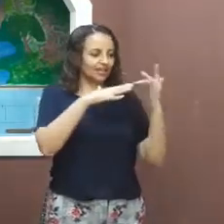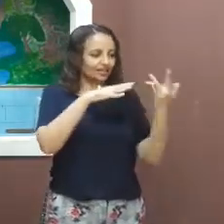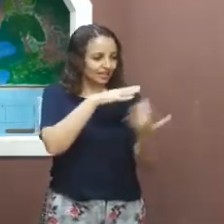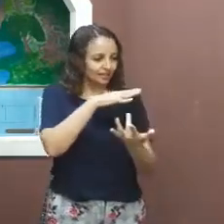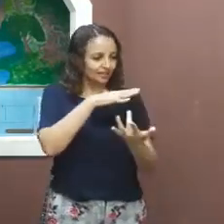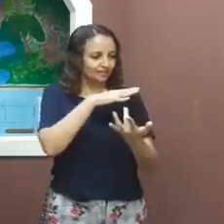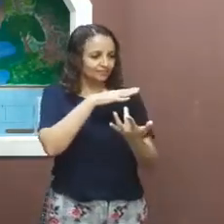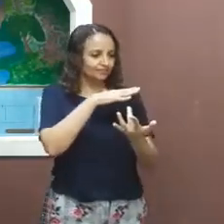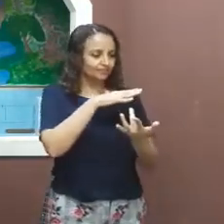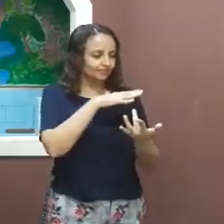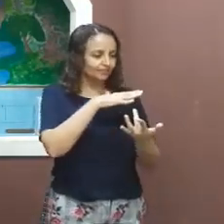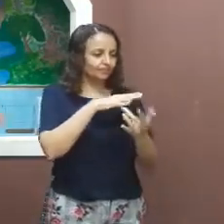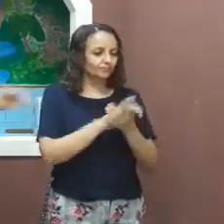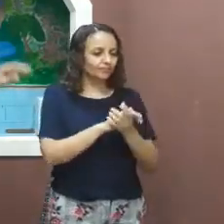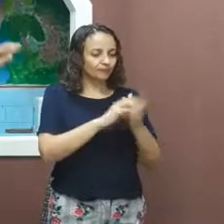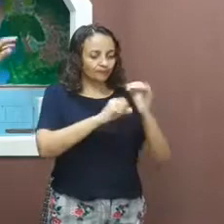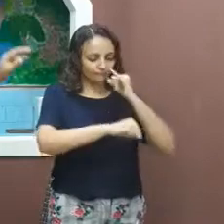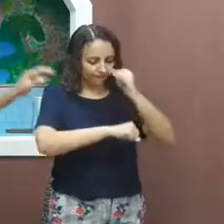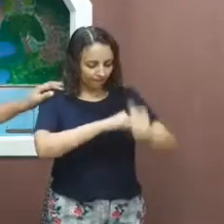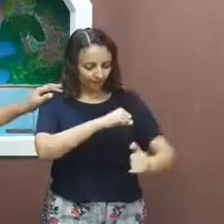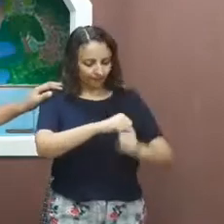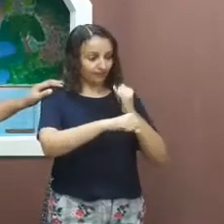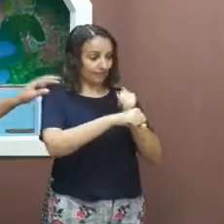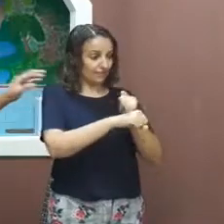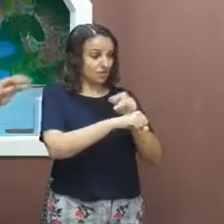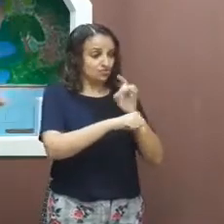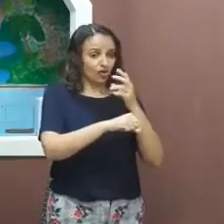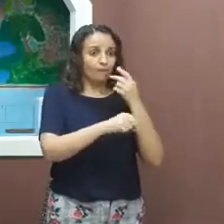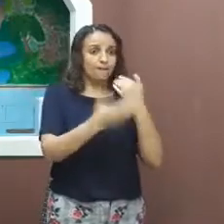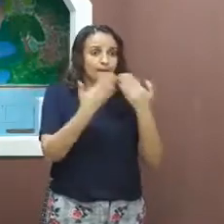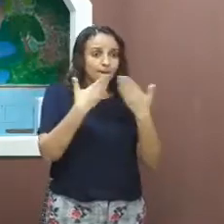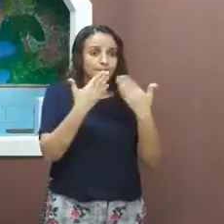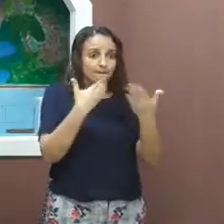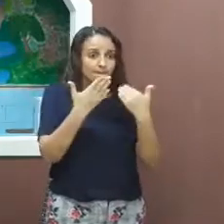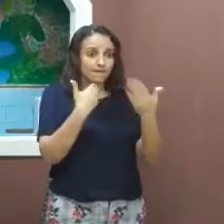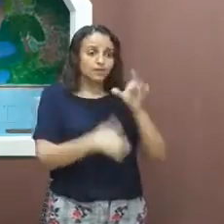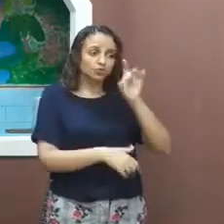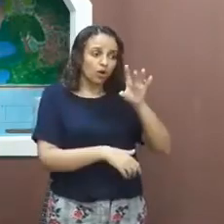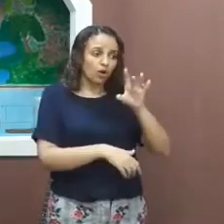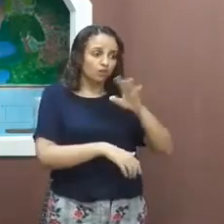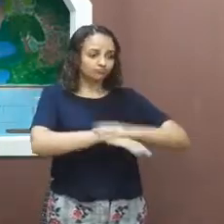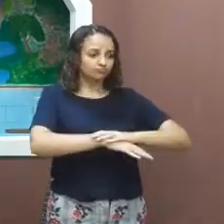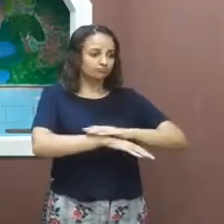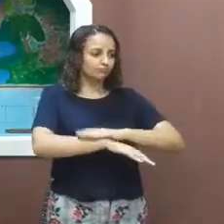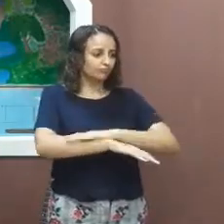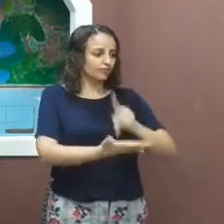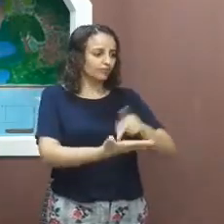tanto toque virtual e sem toque real,